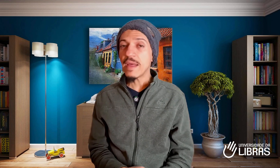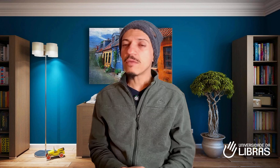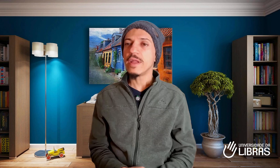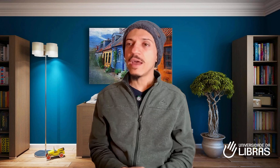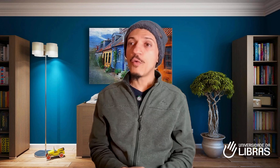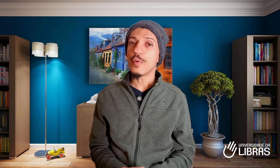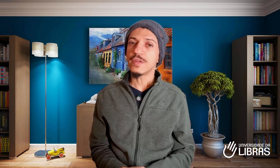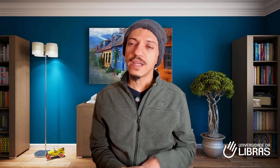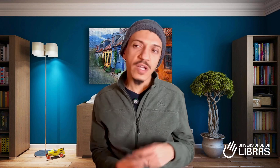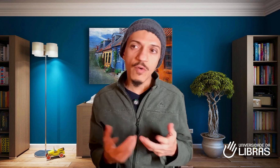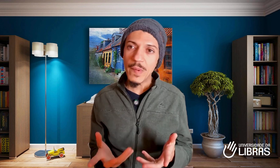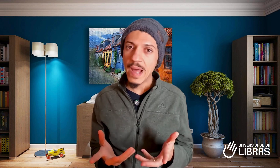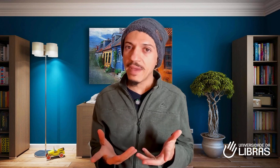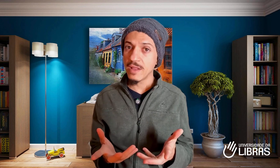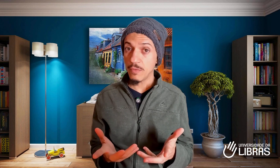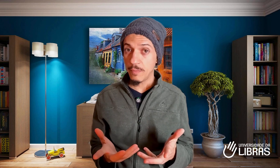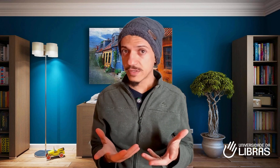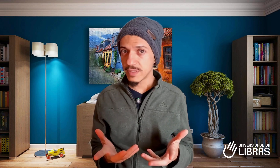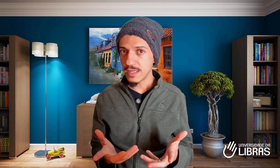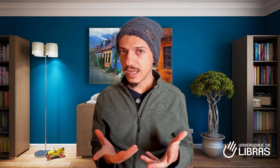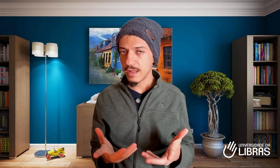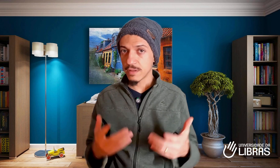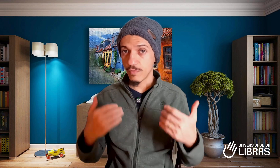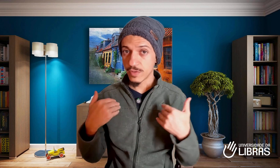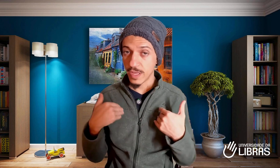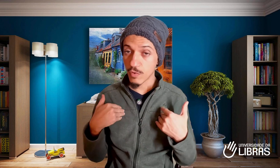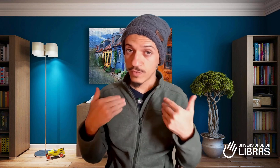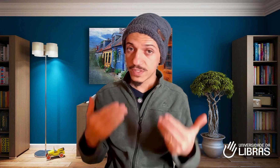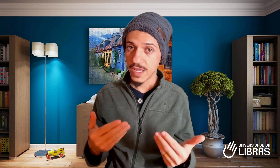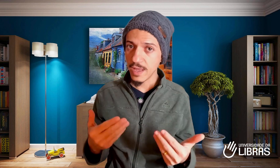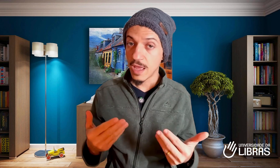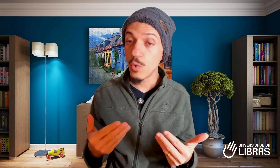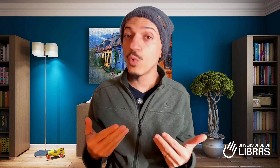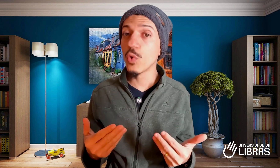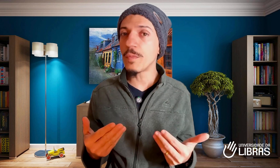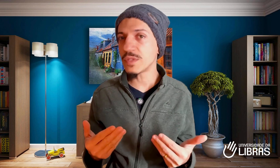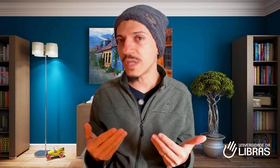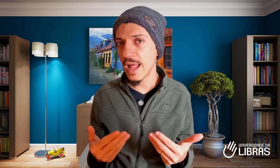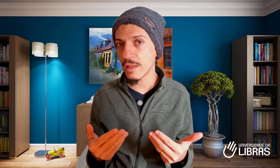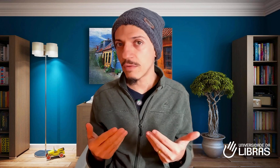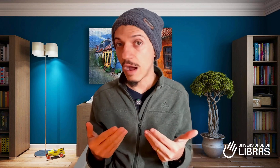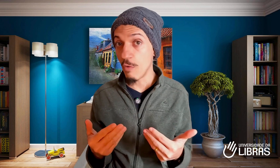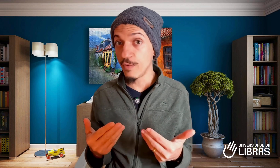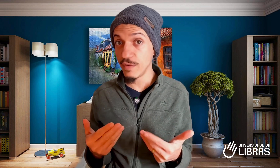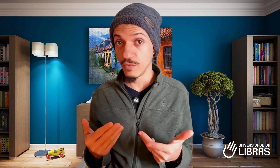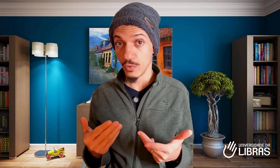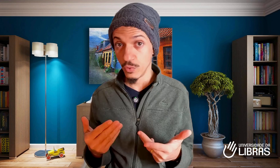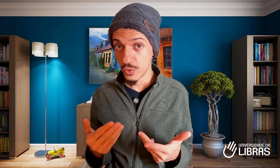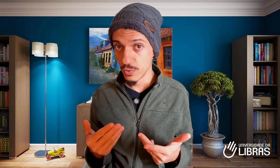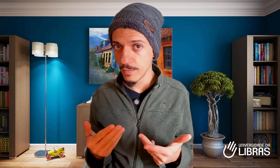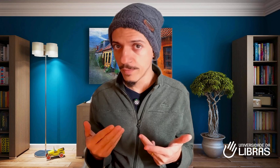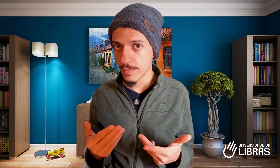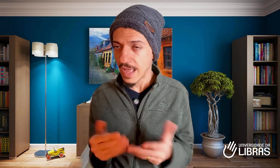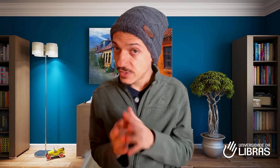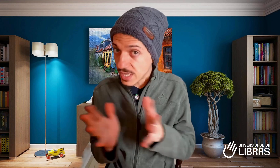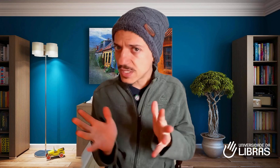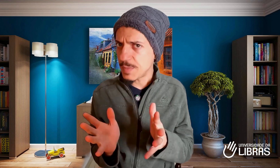mentoria é um processo de acompanhamento personalizado que eu vou ter com você em um grupo seleto, ao vivo, no Zoom, em dias